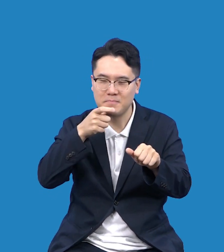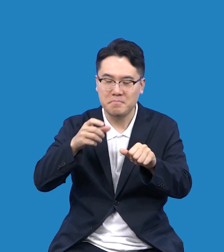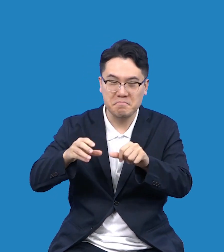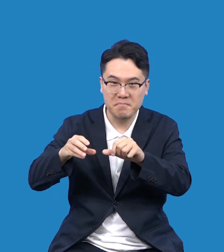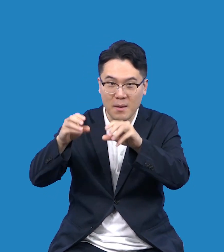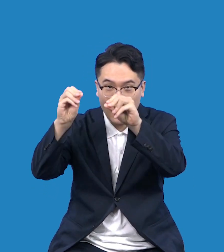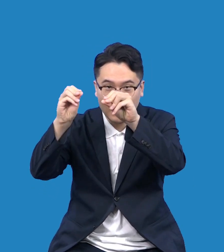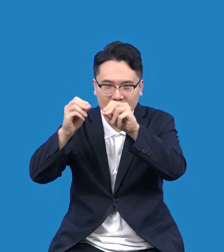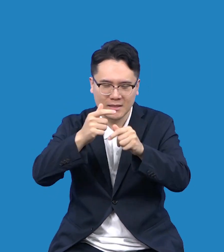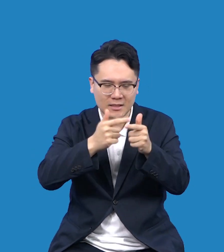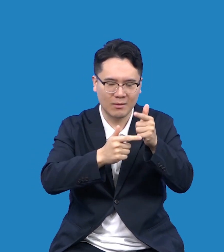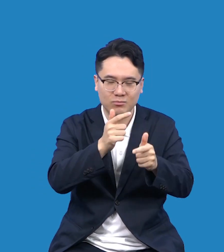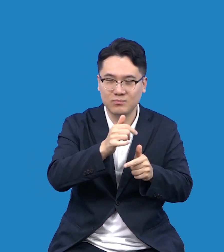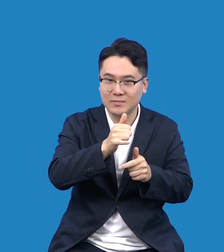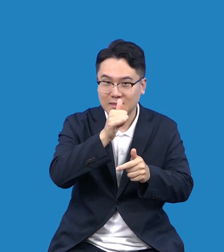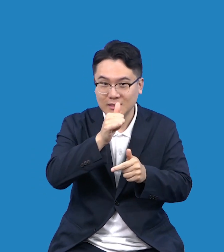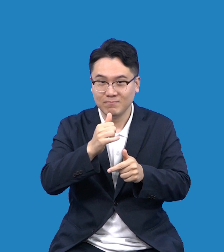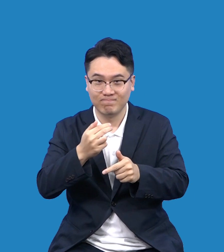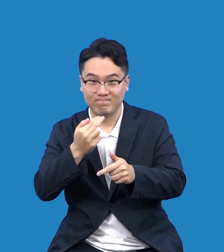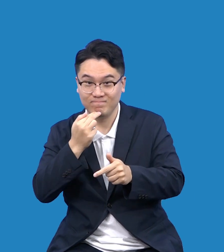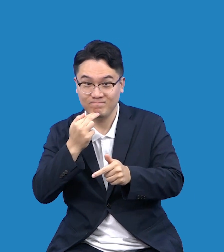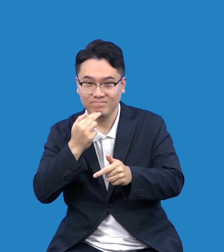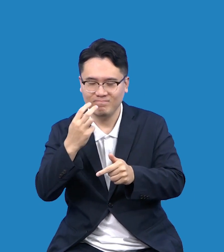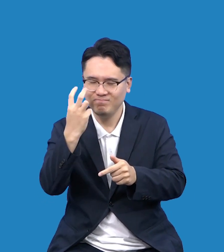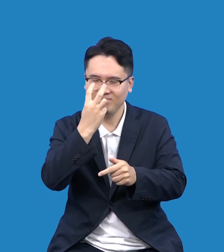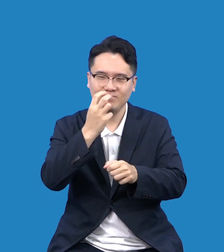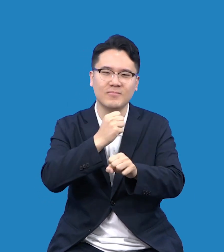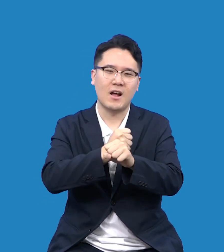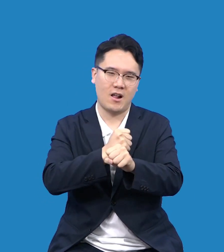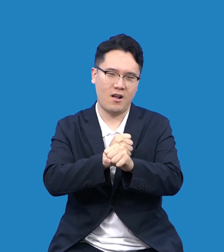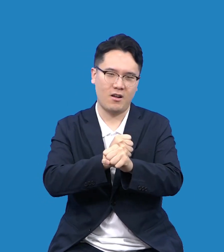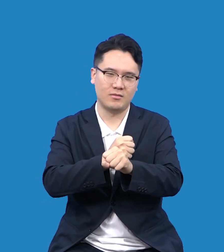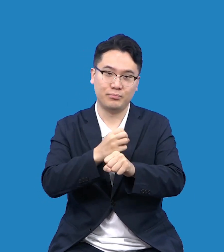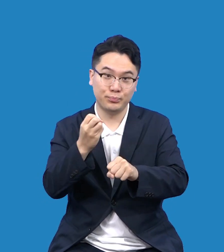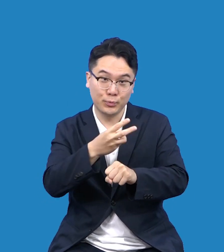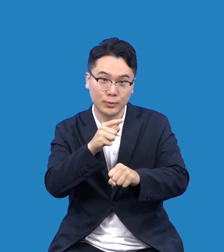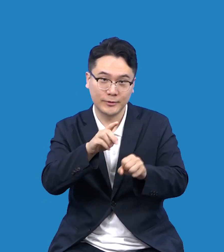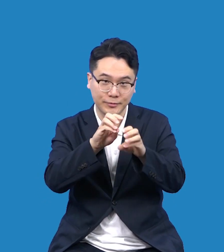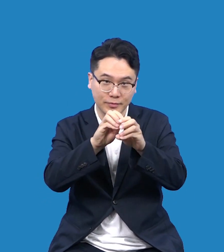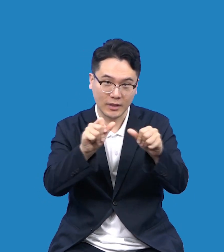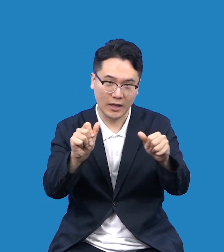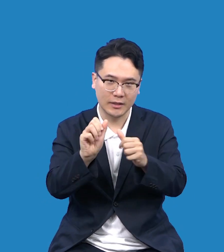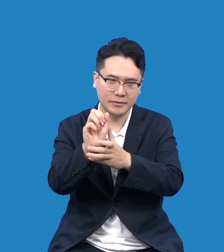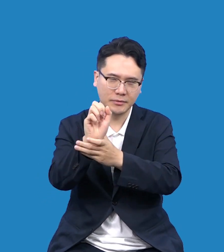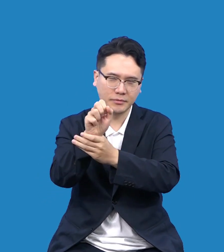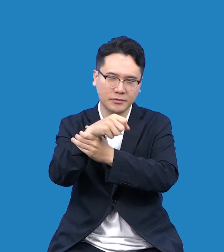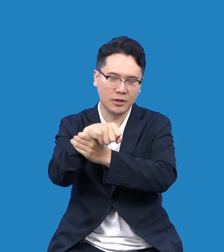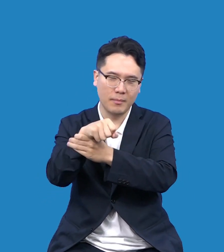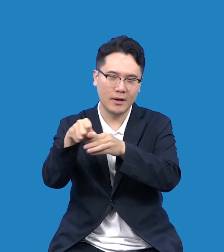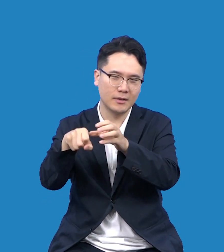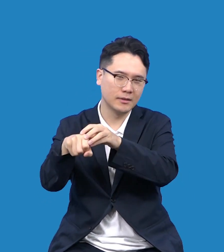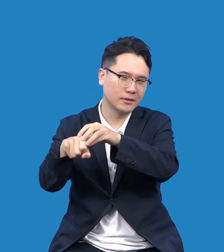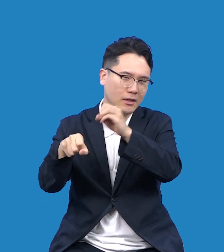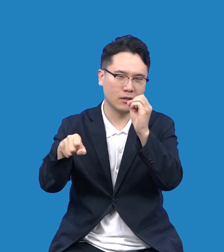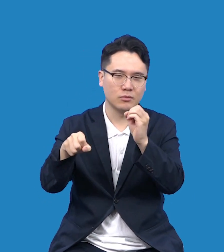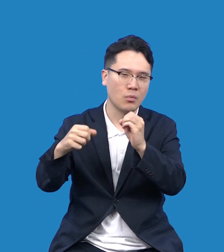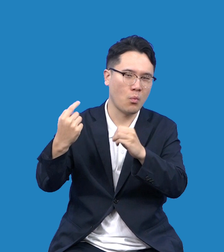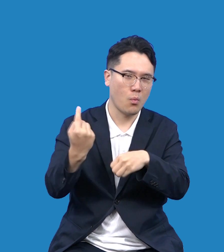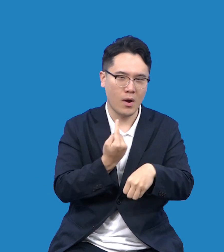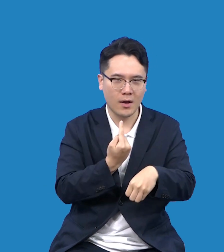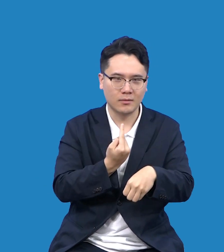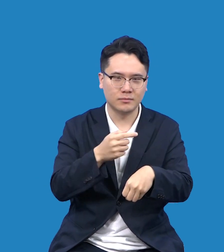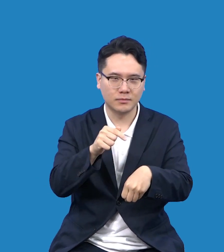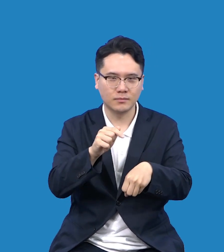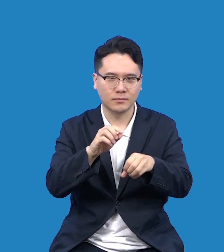있는지 없는지를 탐지하라. 담대하라. 또 그 땅의 실과를 가져오라 하니 그때는 포도가